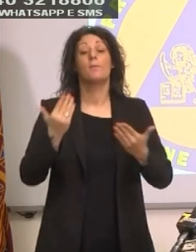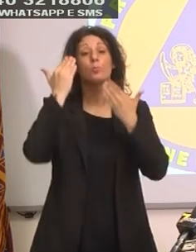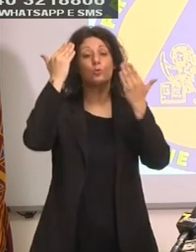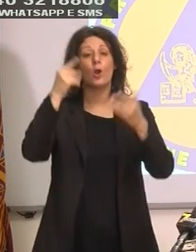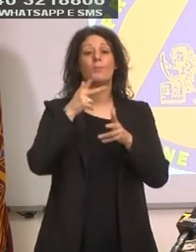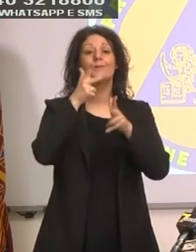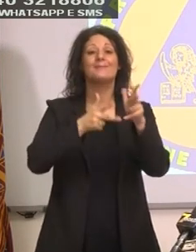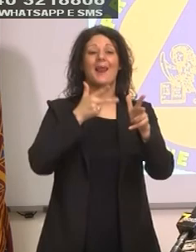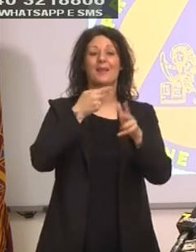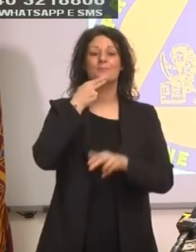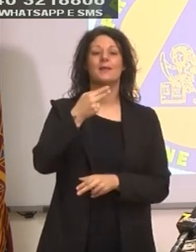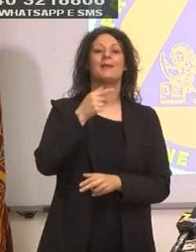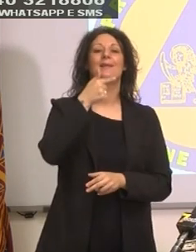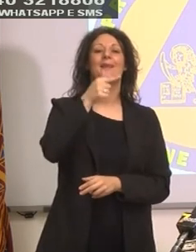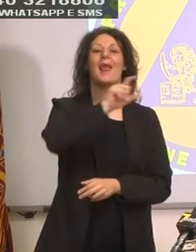sarebbe un'altra roba.